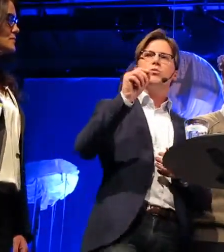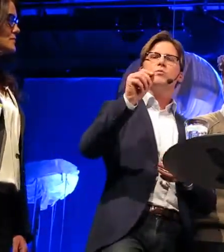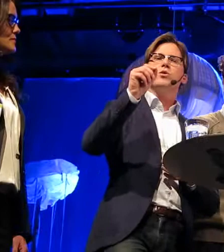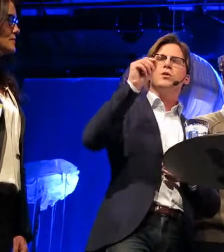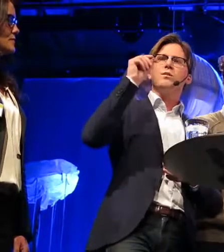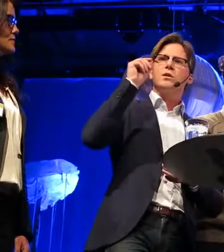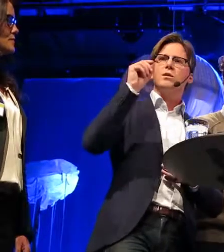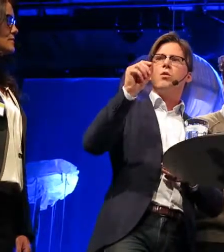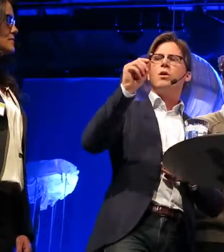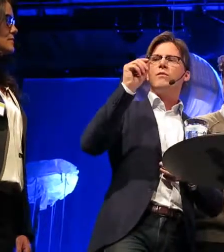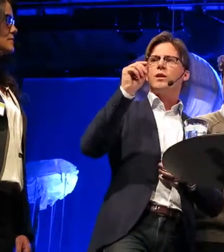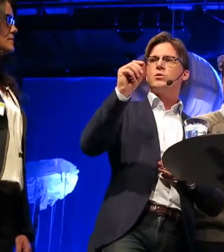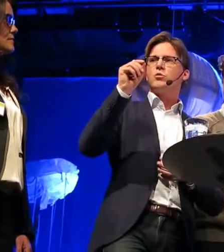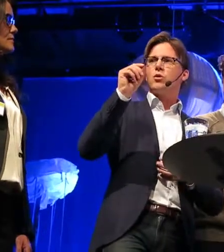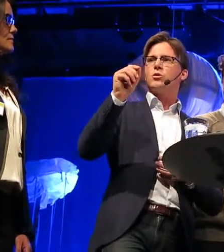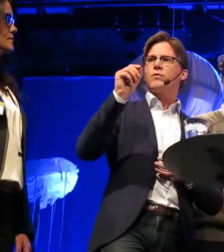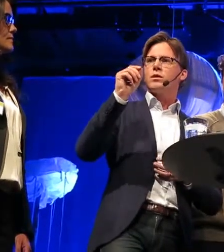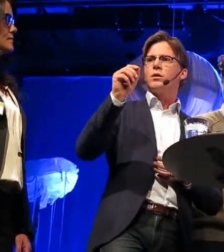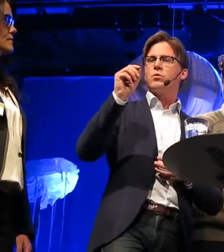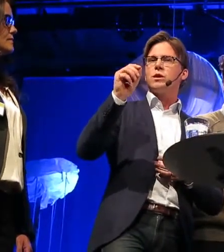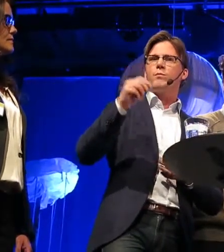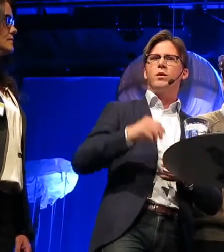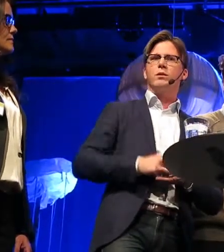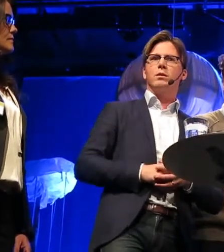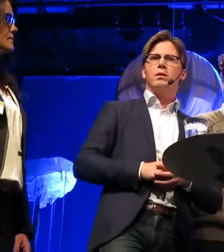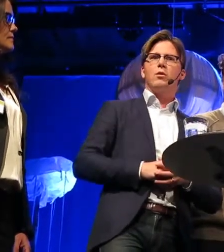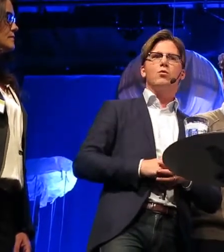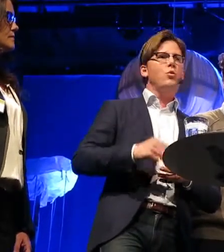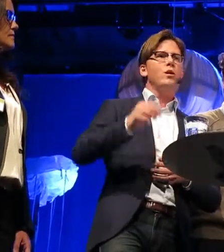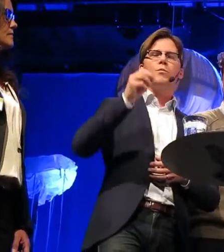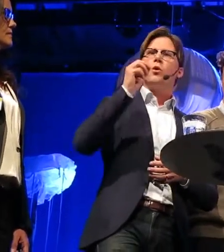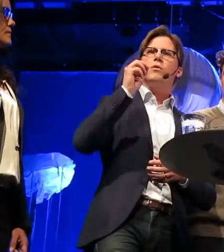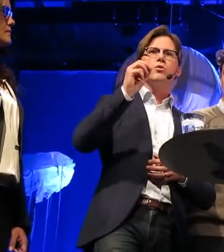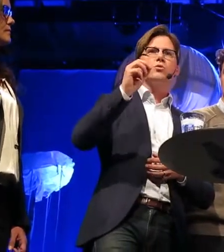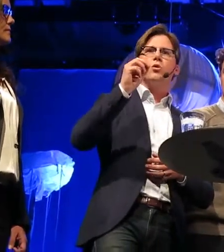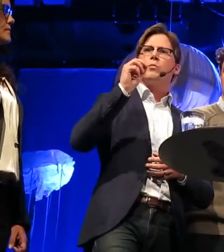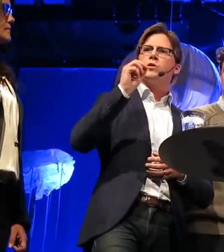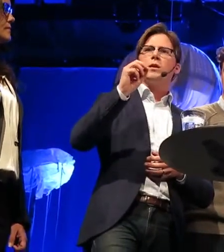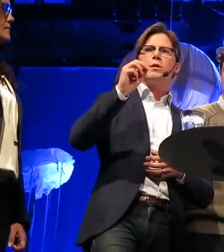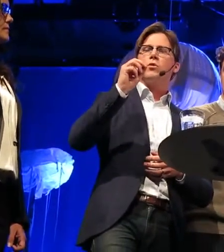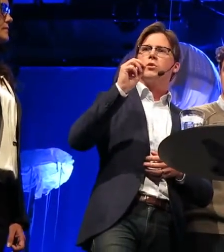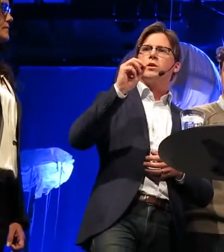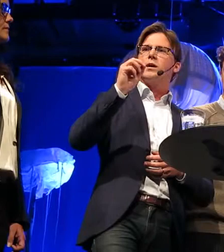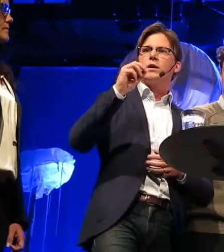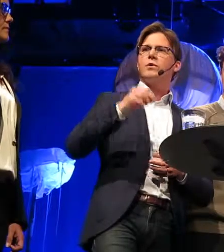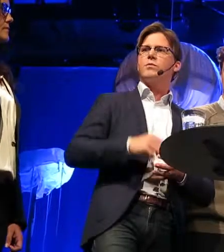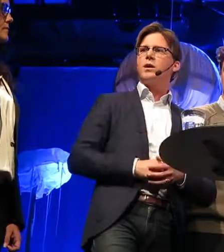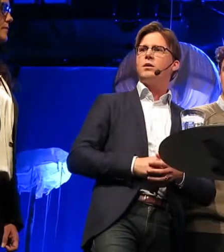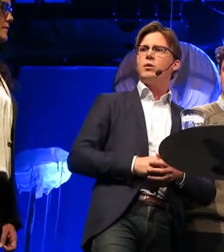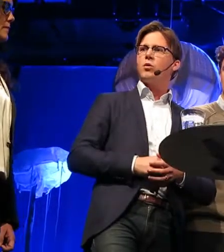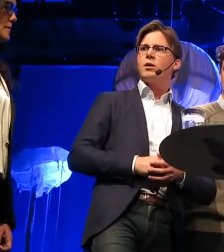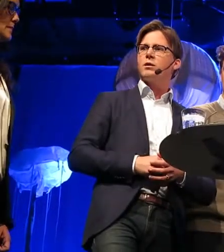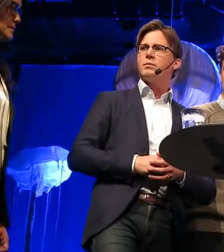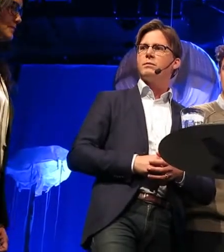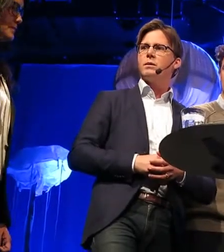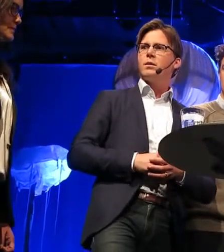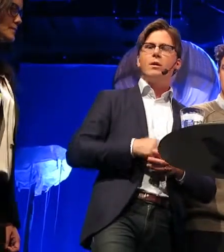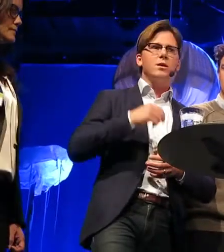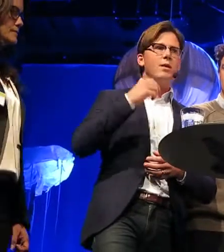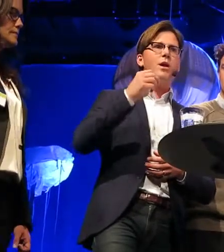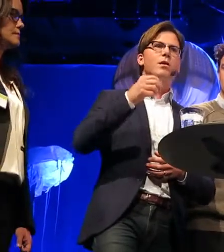Min utgångspunkt är att vi ska jaga växthusgasutsläppen. Och då är det inget bra att vi just nu håller på att skatta bort kärnkraften i Sverige. Det är